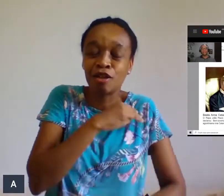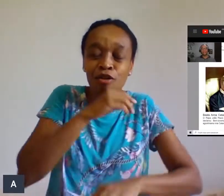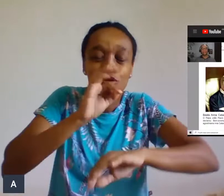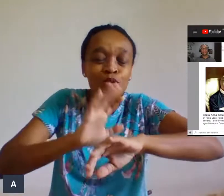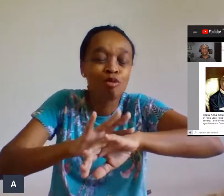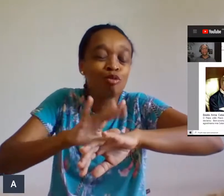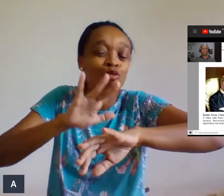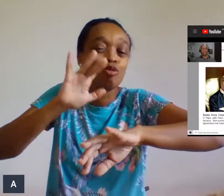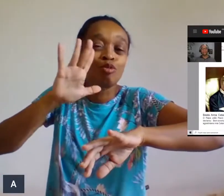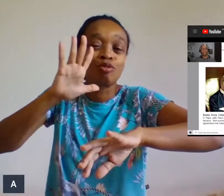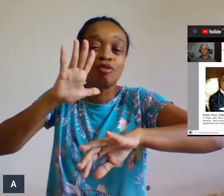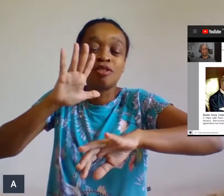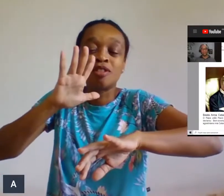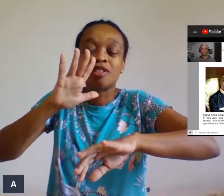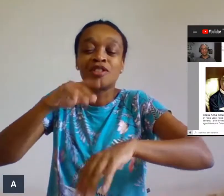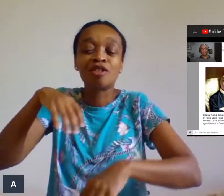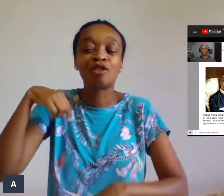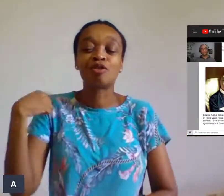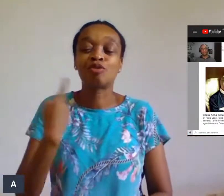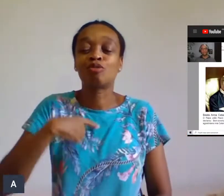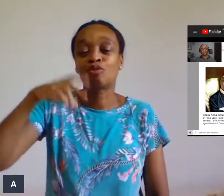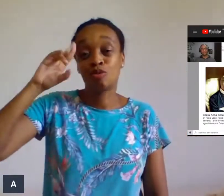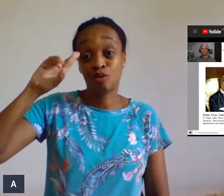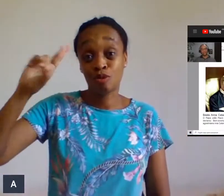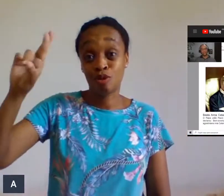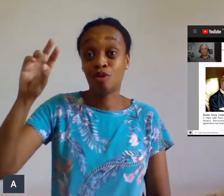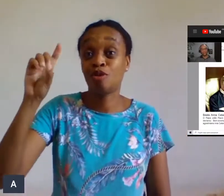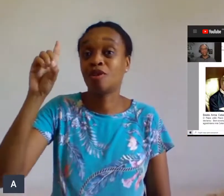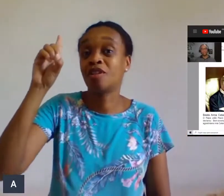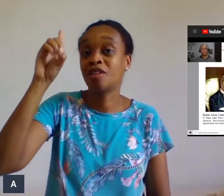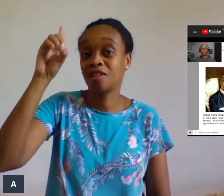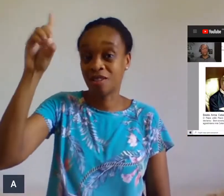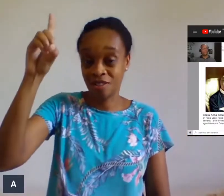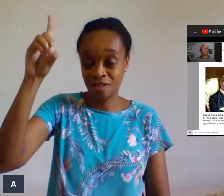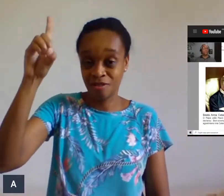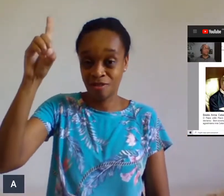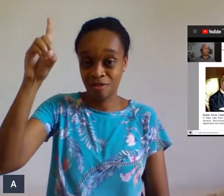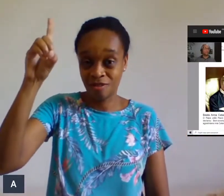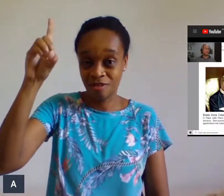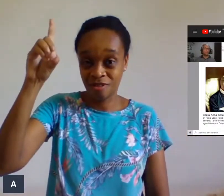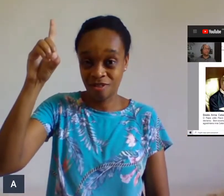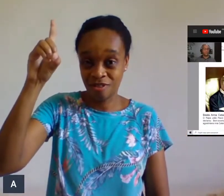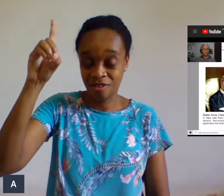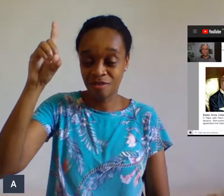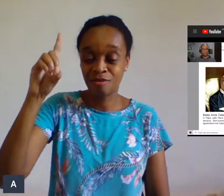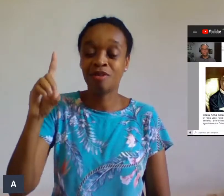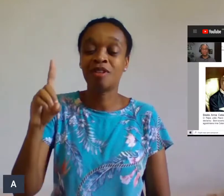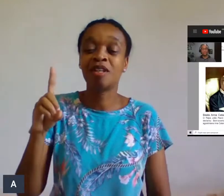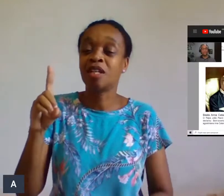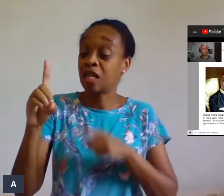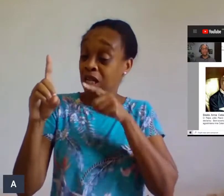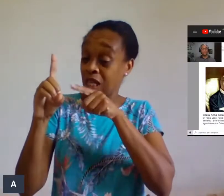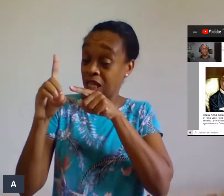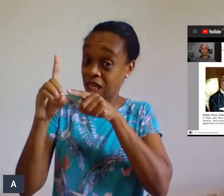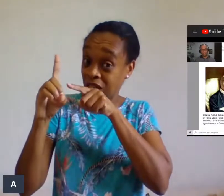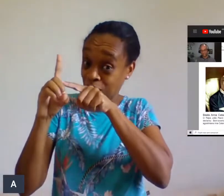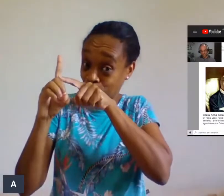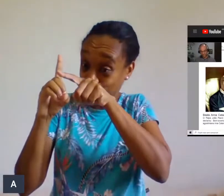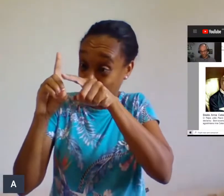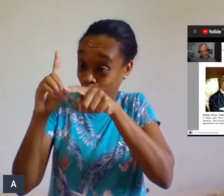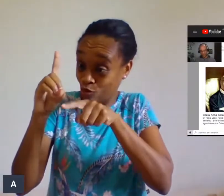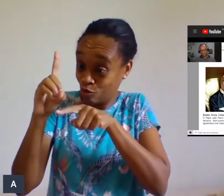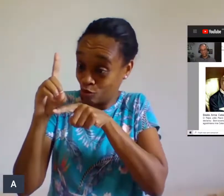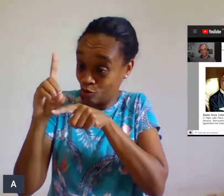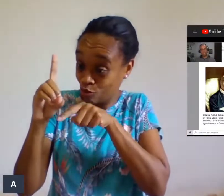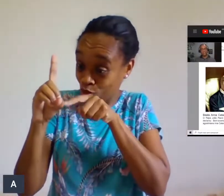de Nosso Senhor, Deus, dando a luz ao menino Deus, ao menino Jesus, que